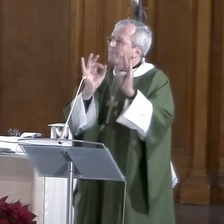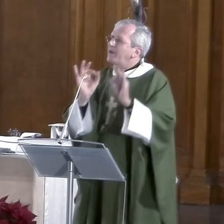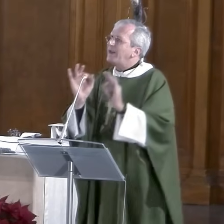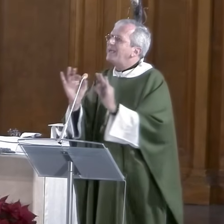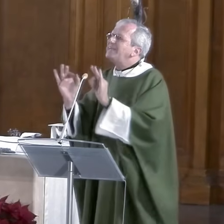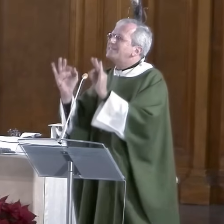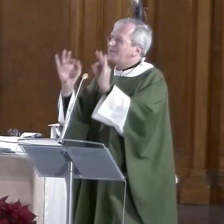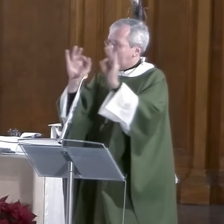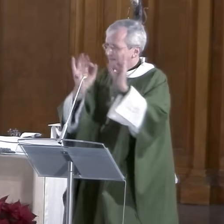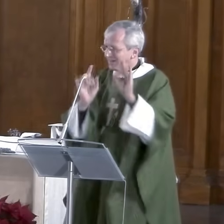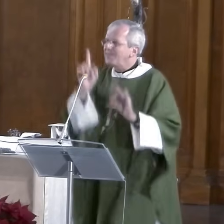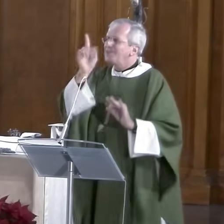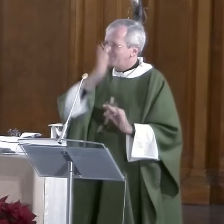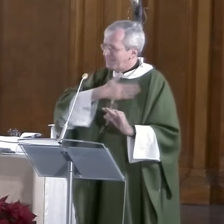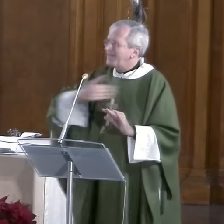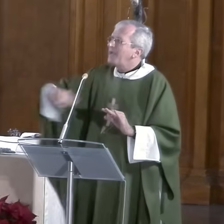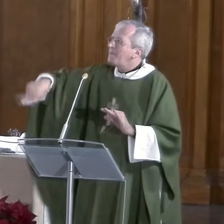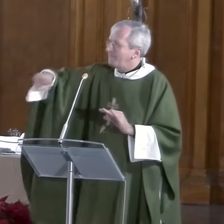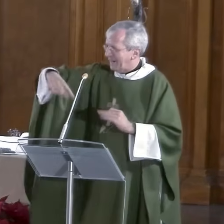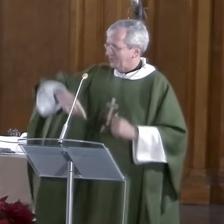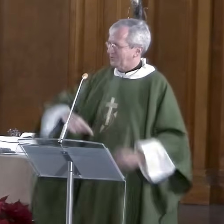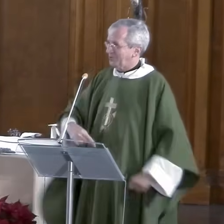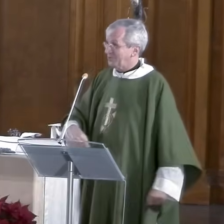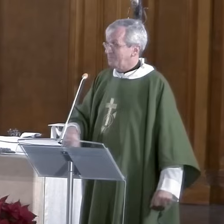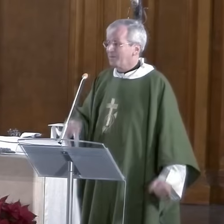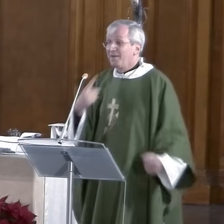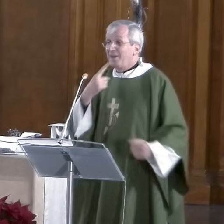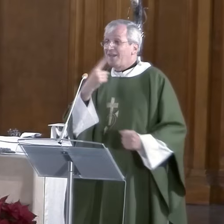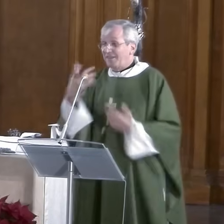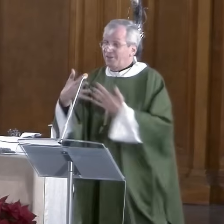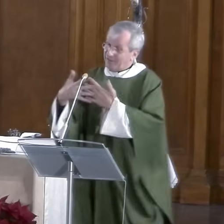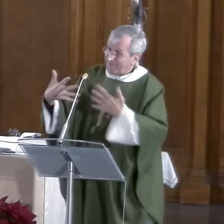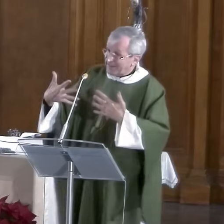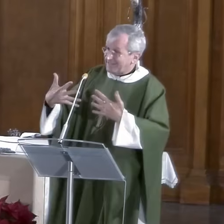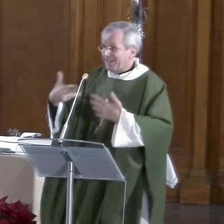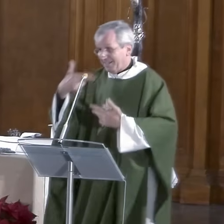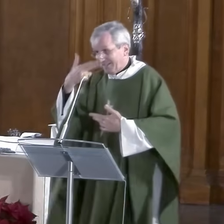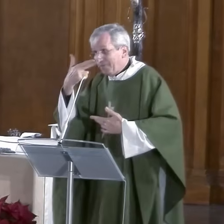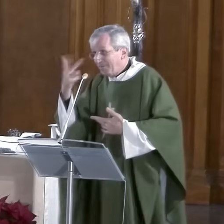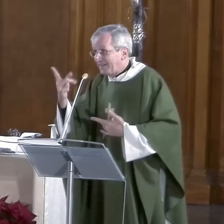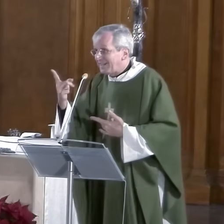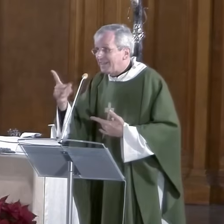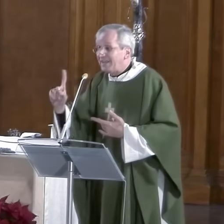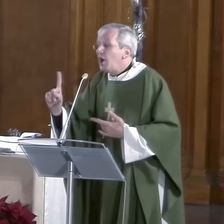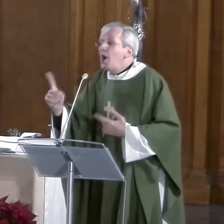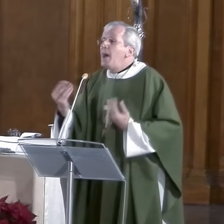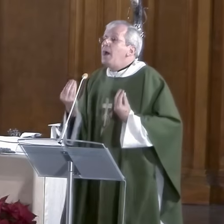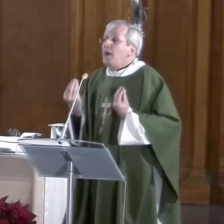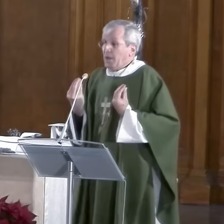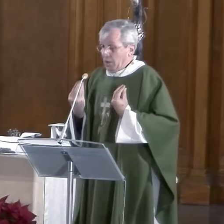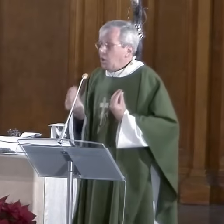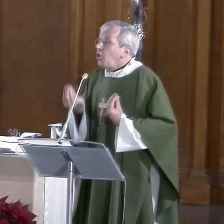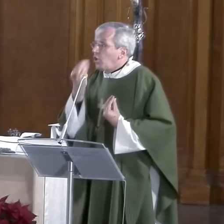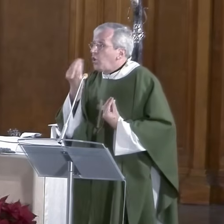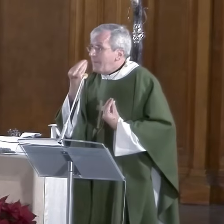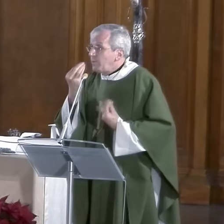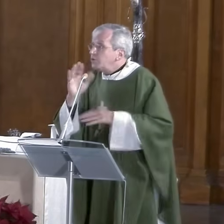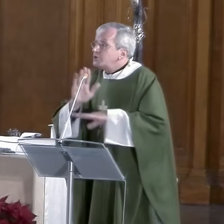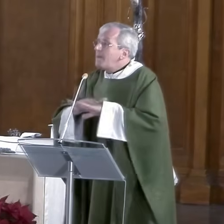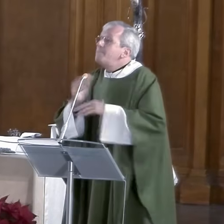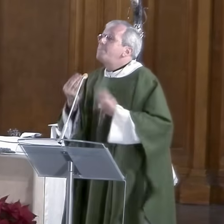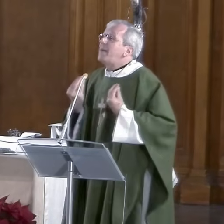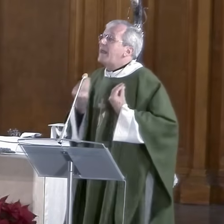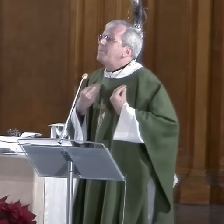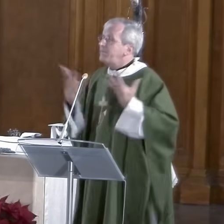saber poner ese orden que Dios quiere para nosotros. Y dice otra frase que es también muy interesante, es decir,